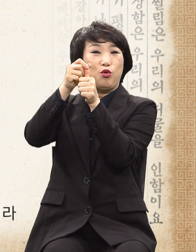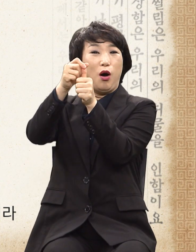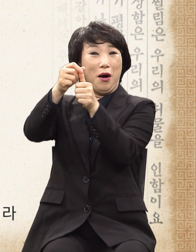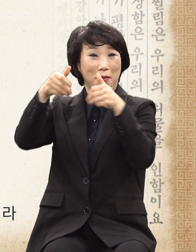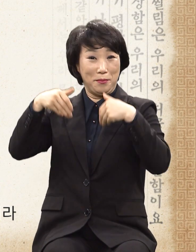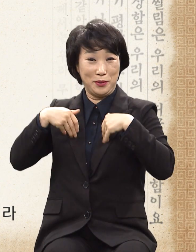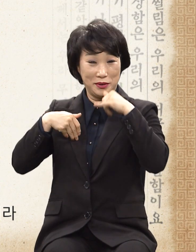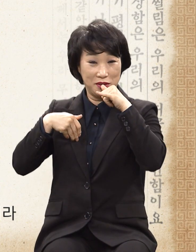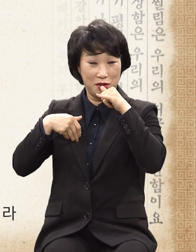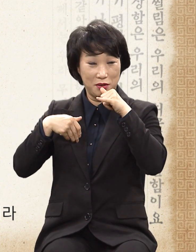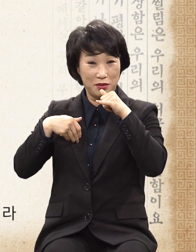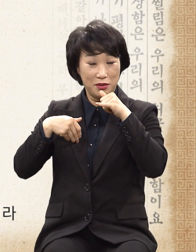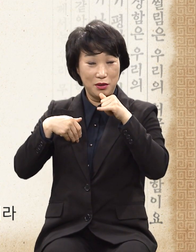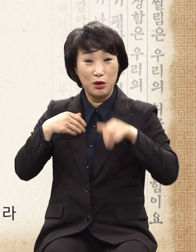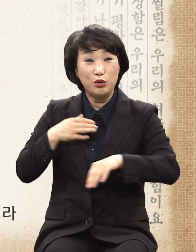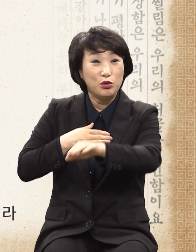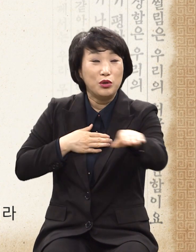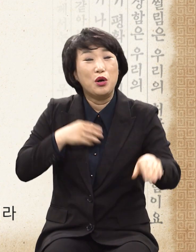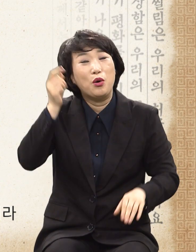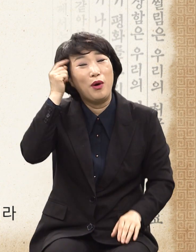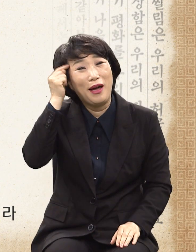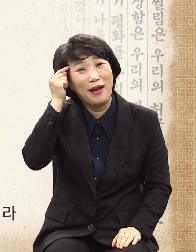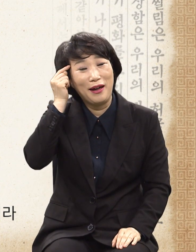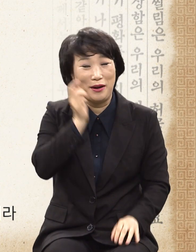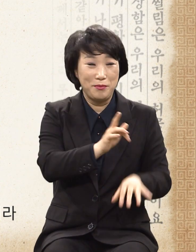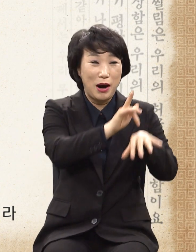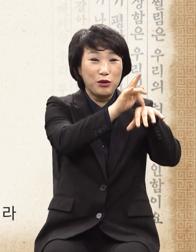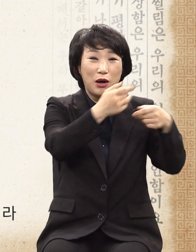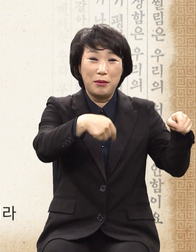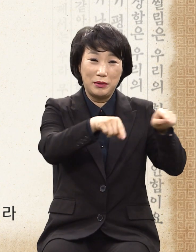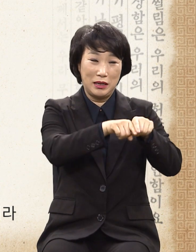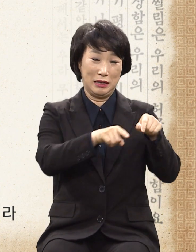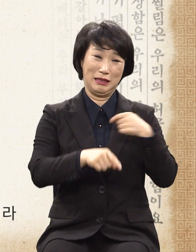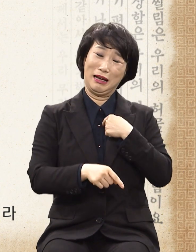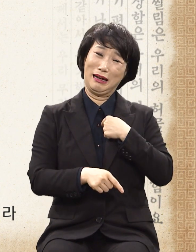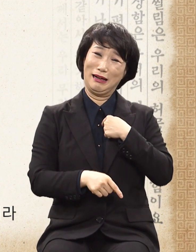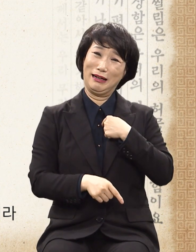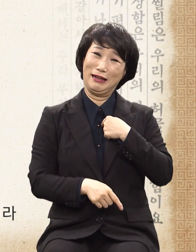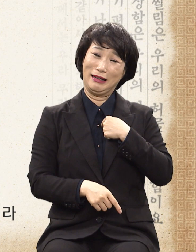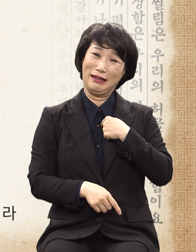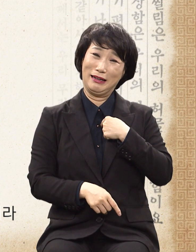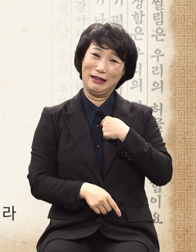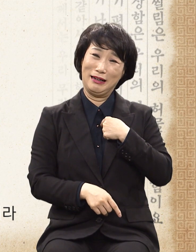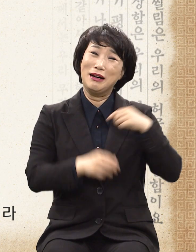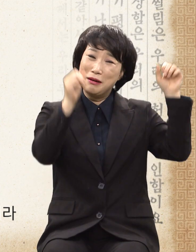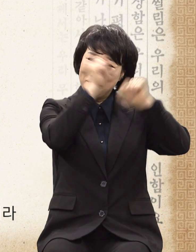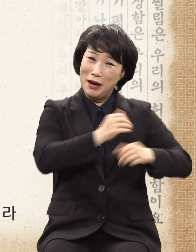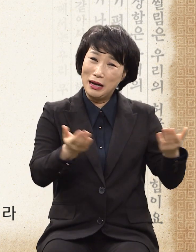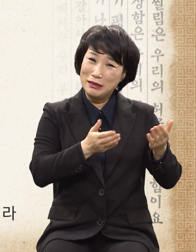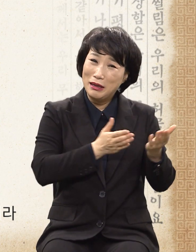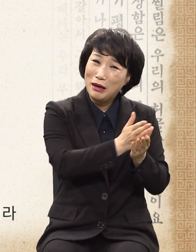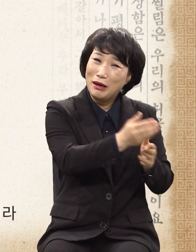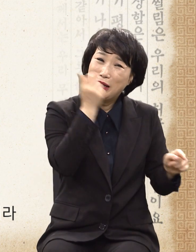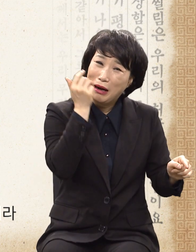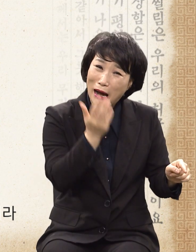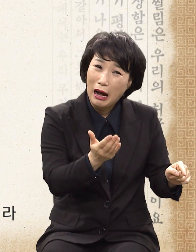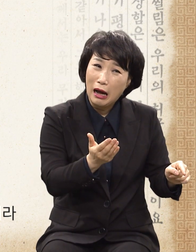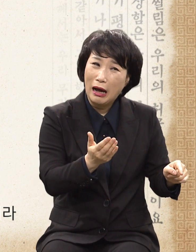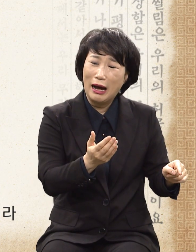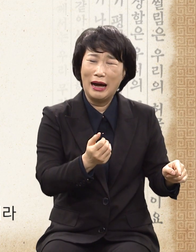되는데 우리는 어쩌자고 마귀와 더불어 망할 짓을 하고